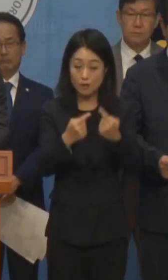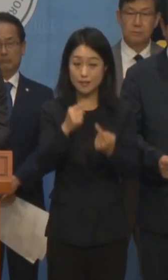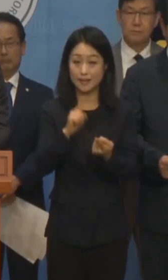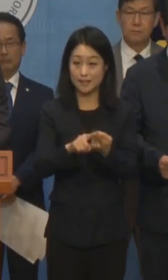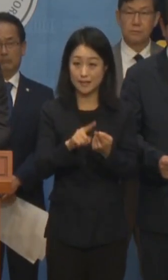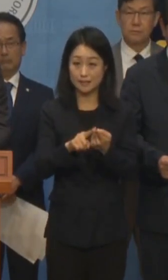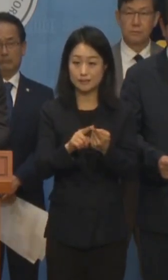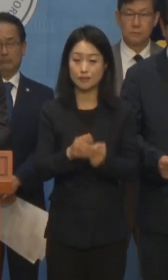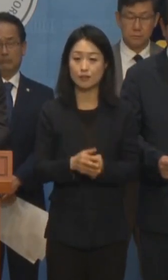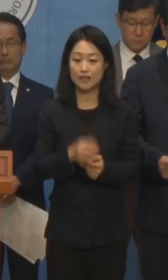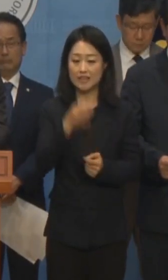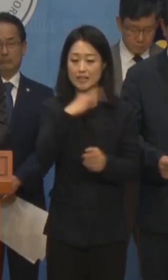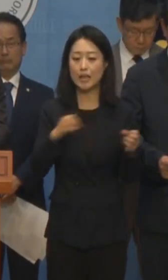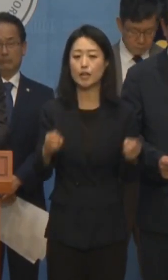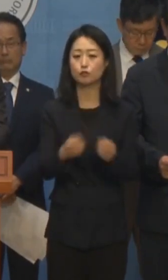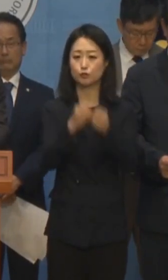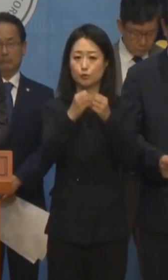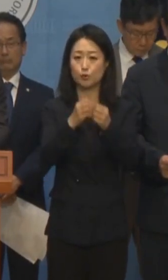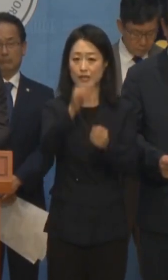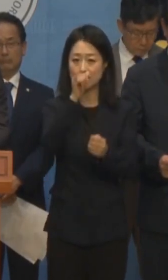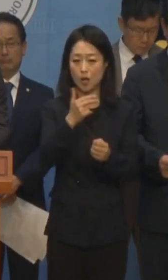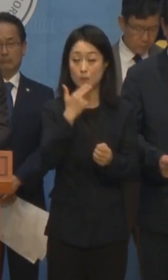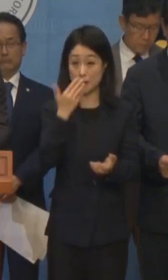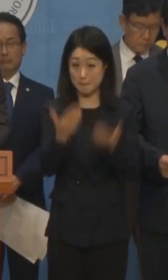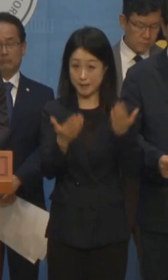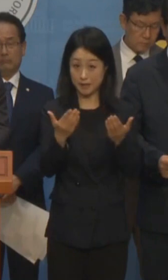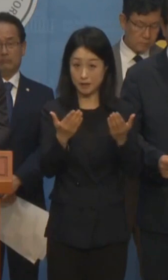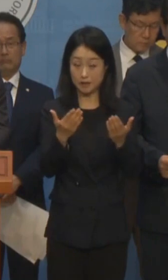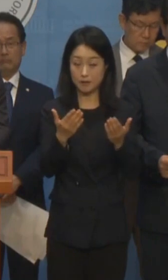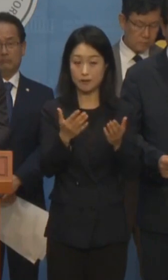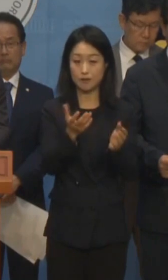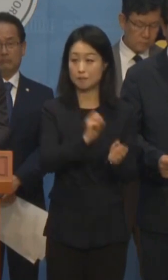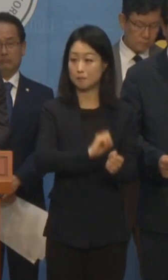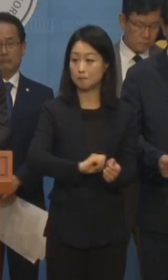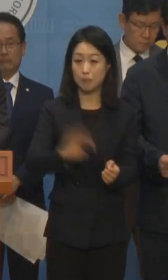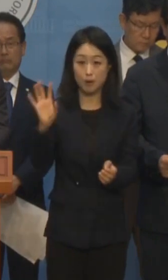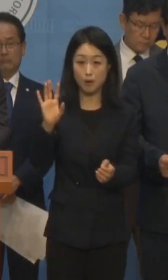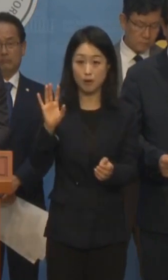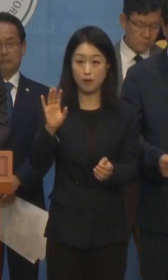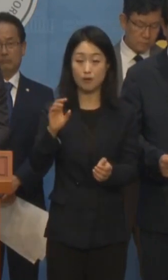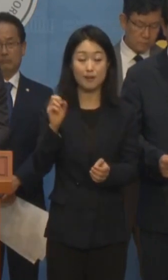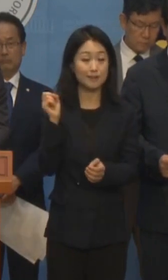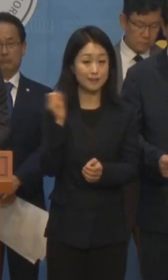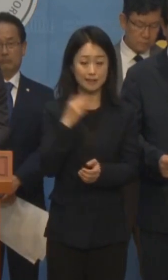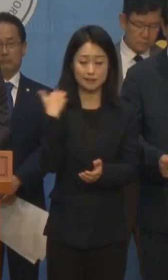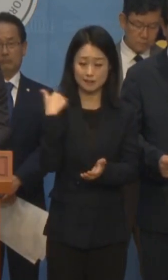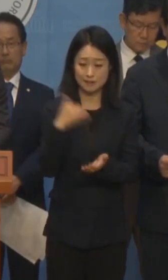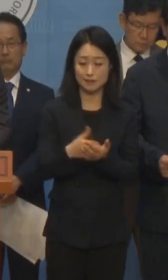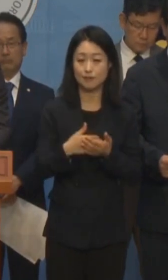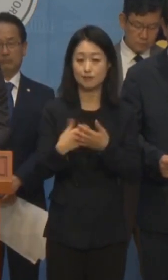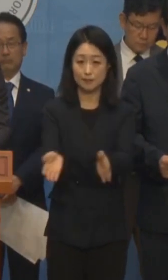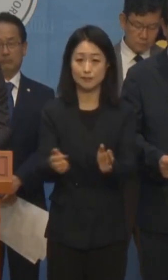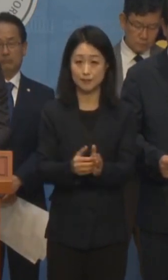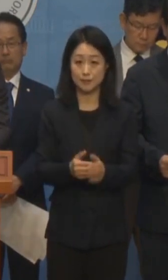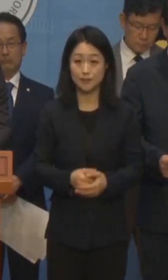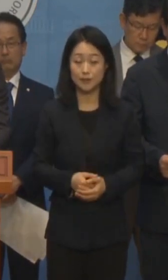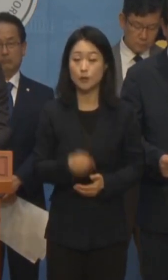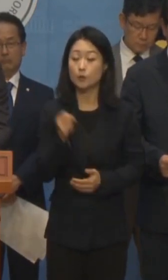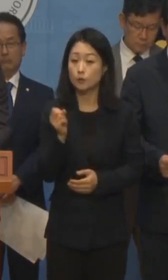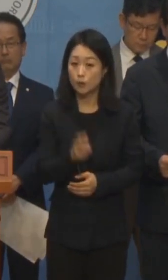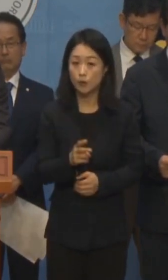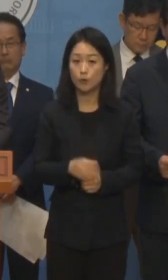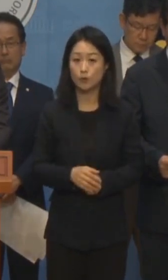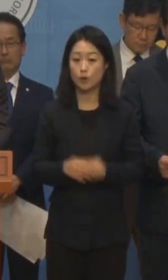대해 이해 충돌 여부를 판단하지 않고 사건을 다시 방심위로 돌려보냈다. 또